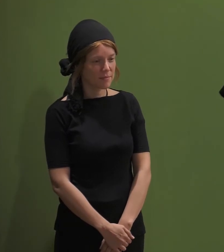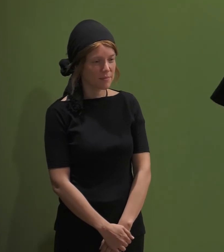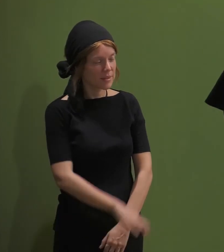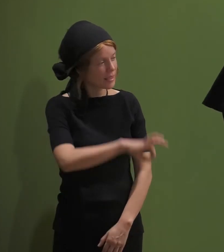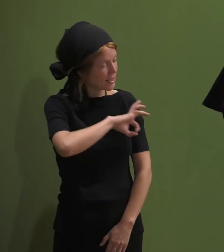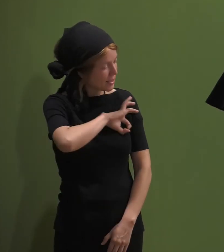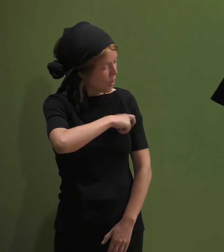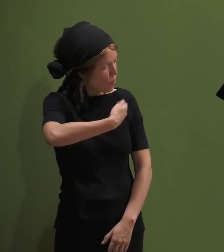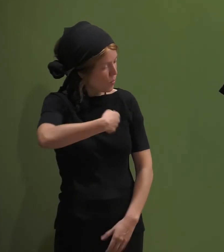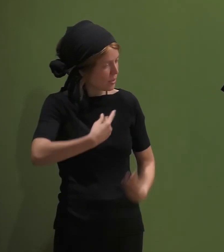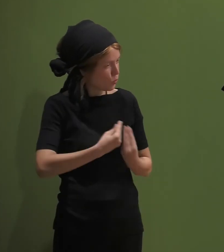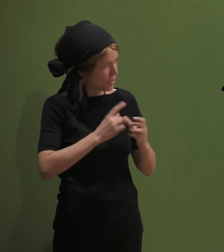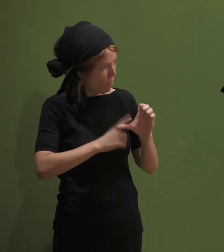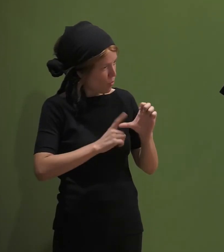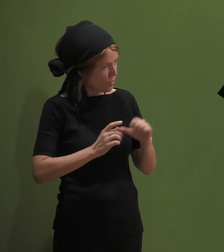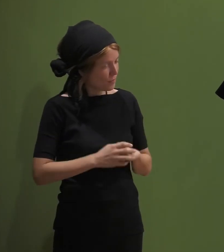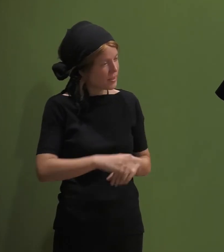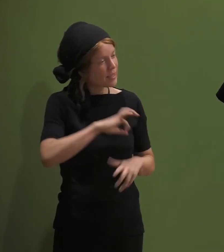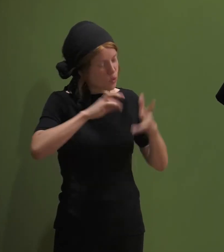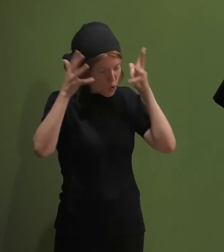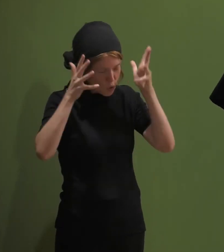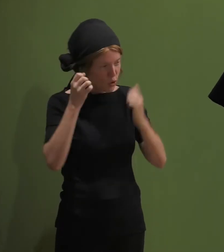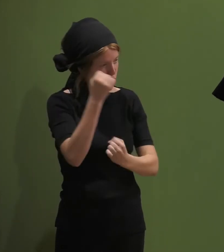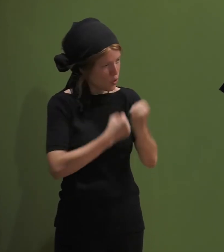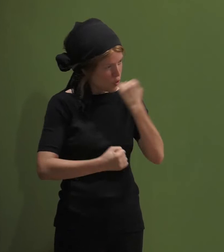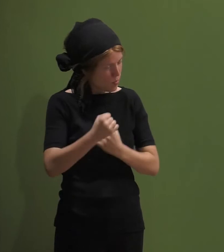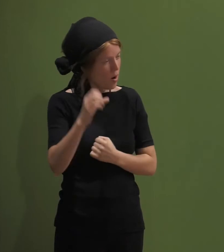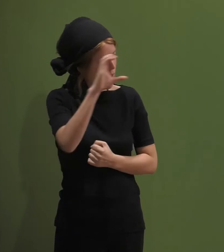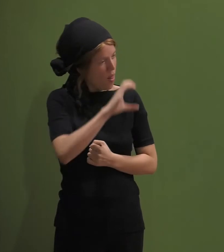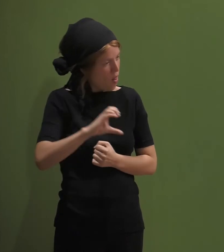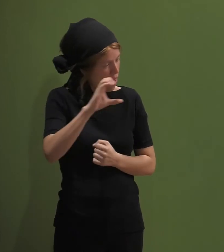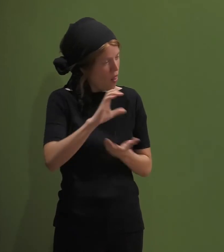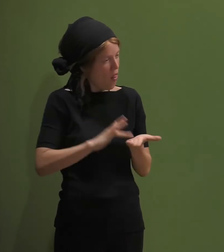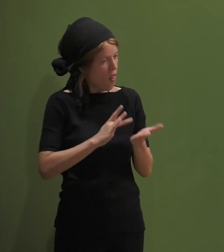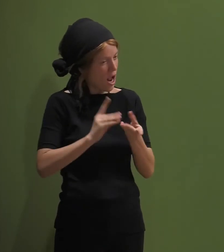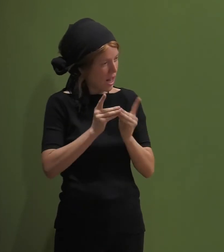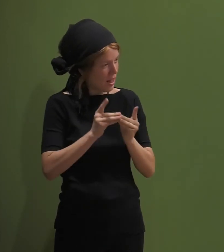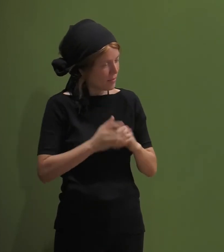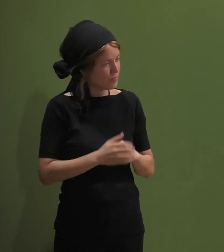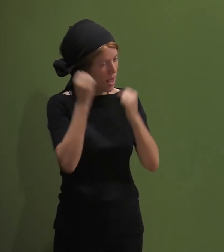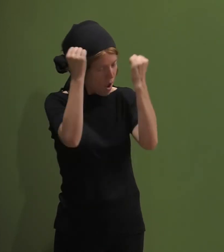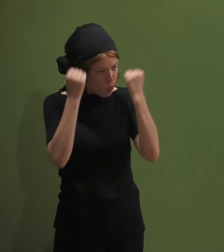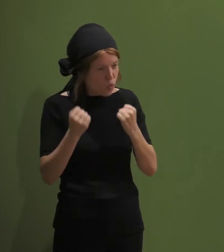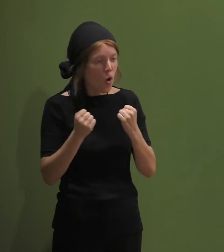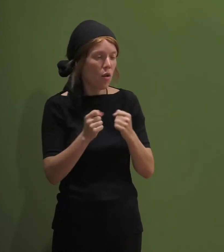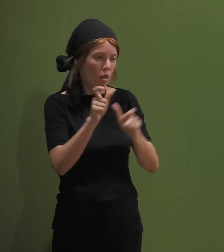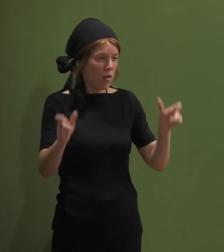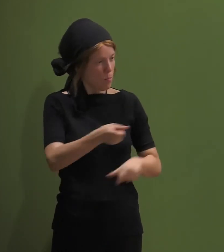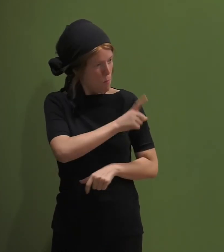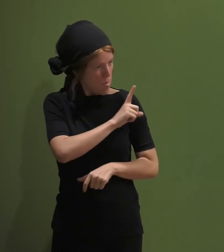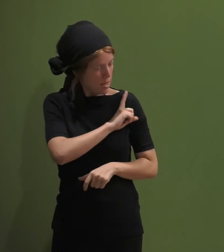Señor presidente de la Junta de Extremadura, señor consejero de Economía, Ciencia y Agenda Digital, autoridades civiles y